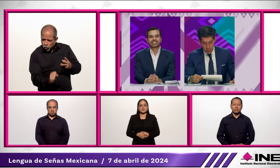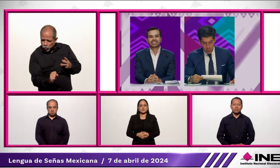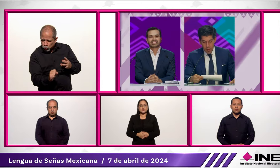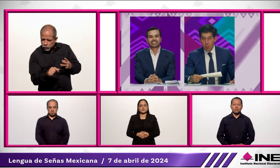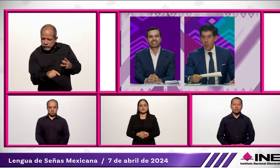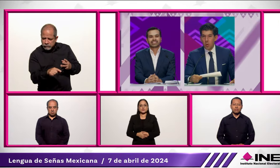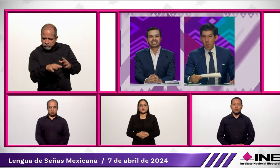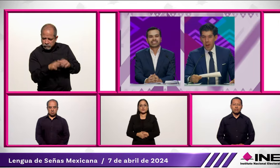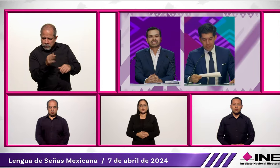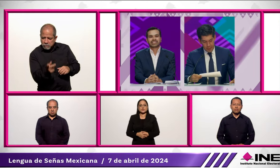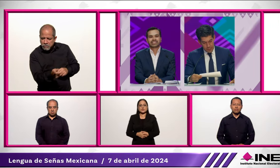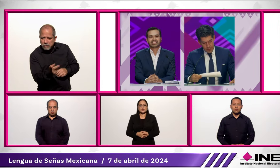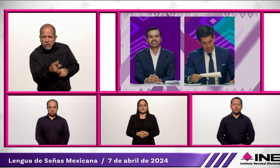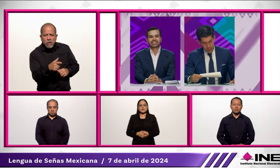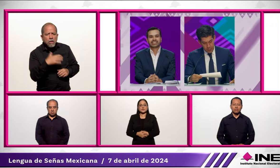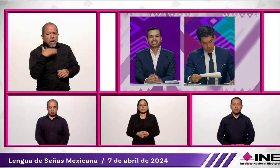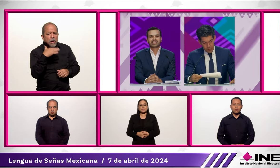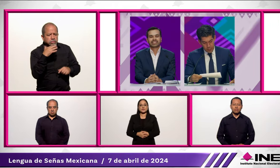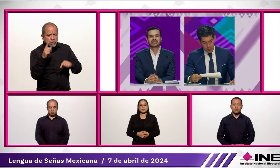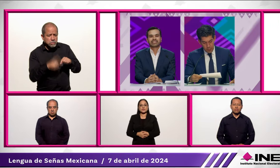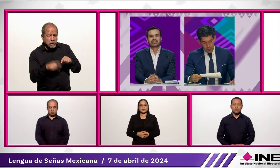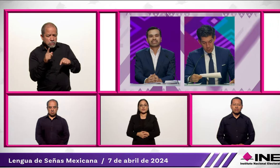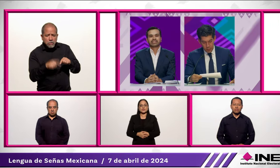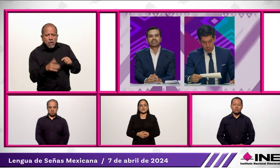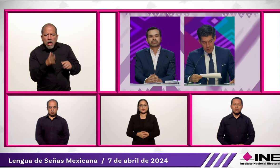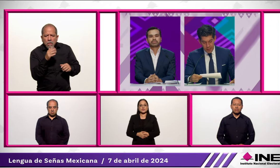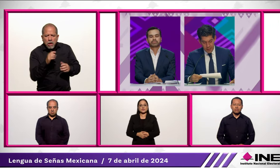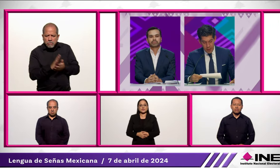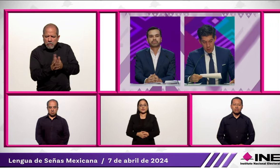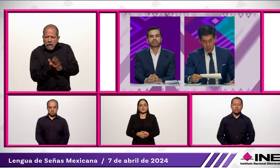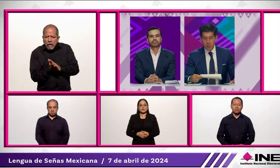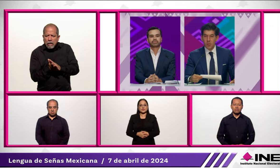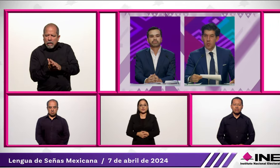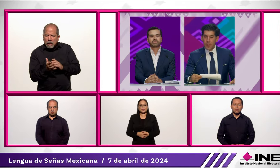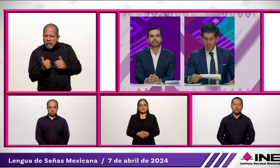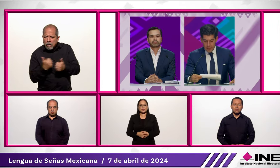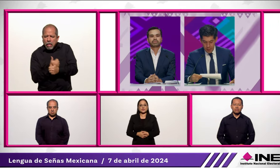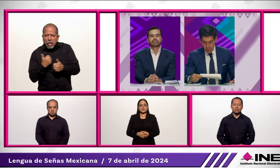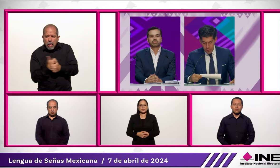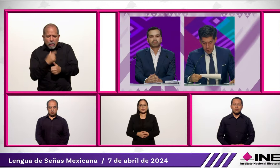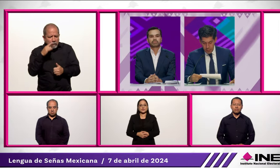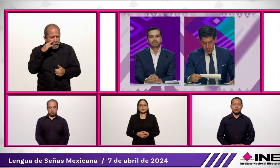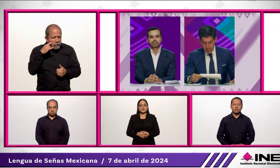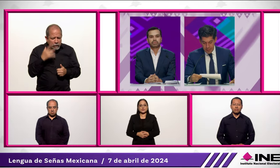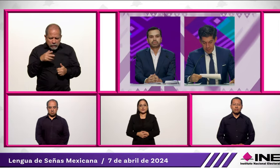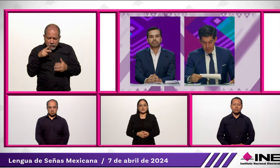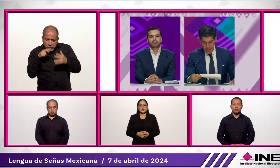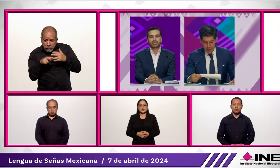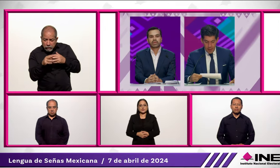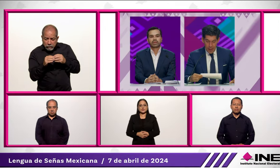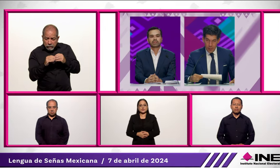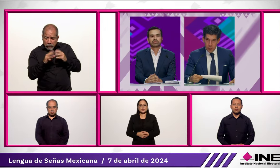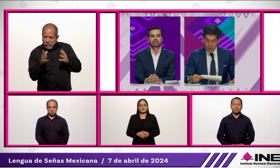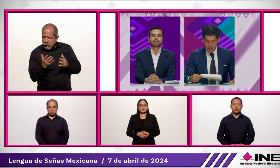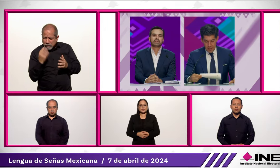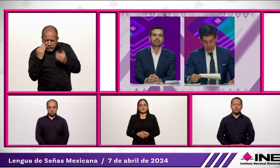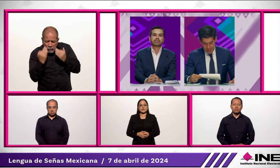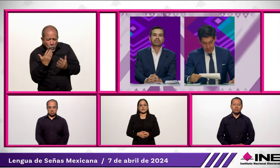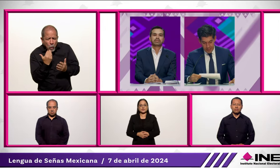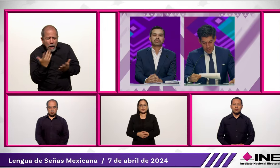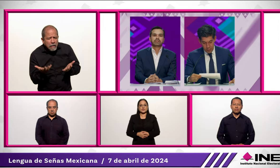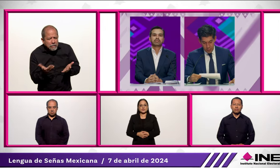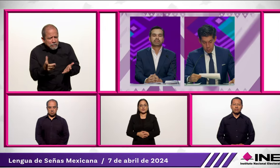la corrupción cuando no hay transparencia? ¿Y por qué los apoyos sociales no son supervisados para que se les den a los